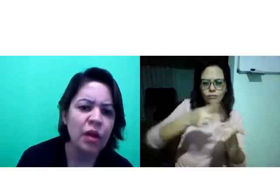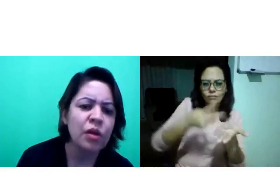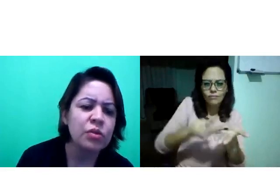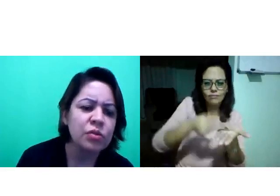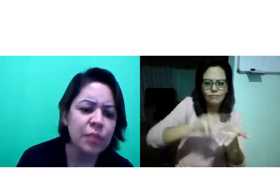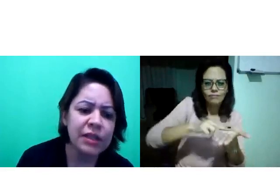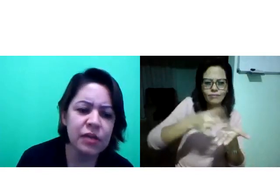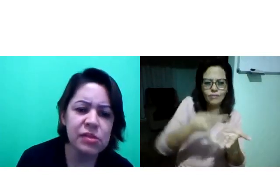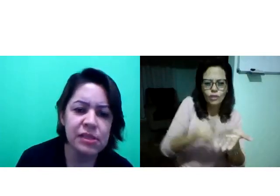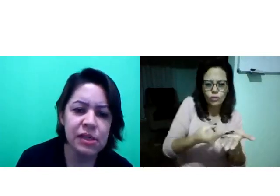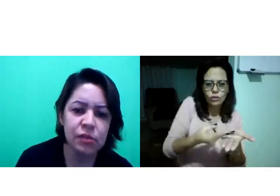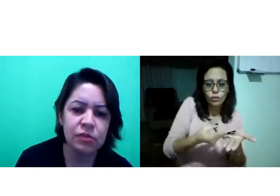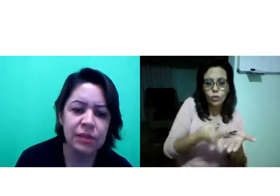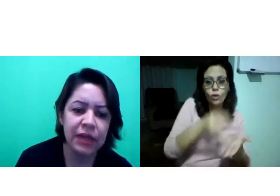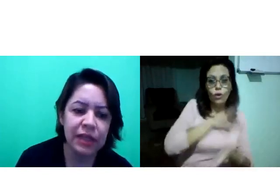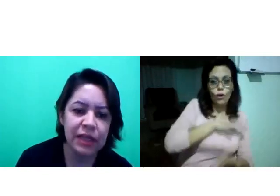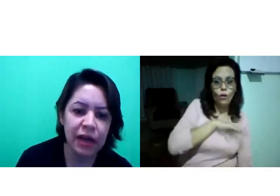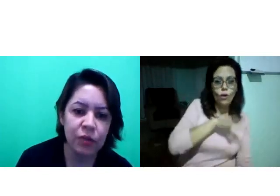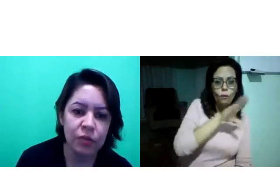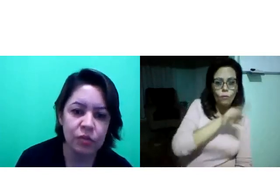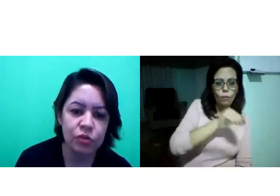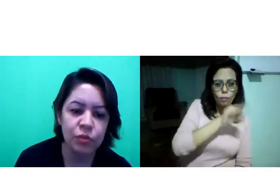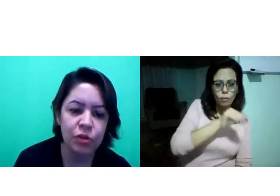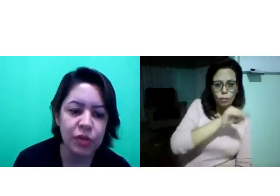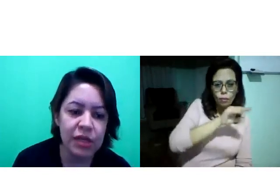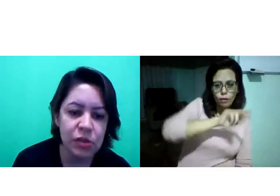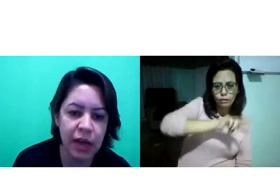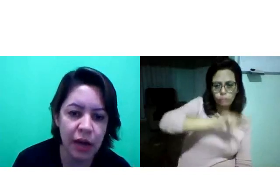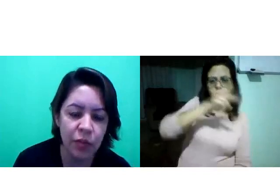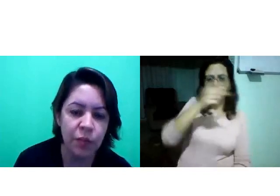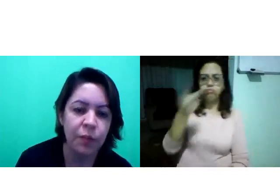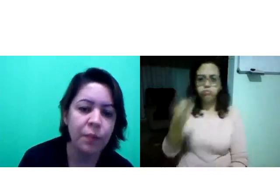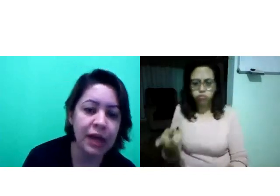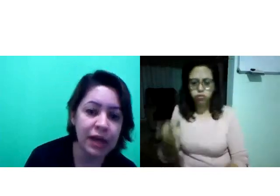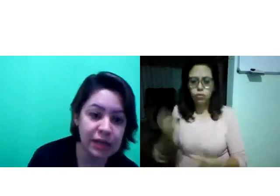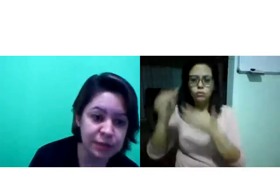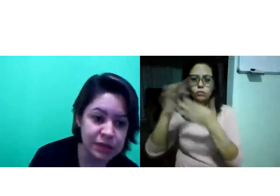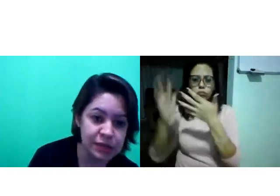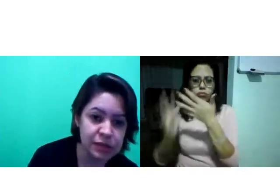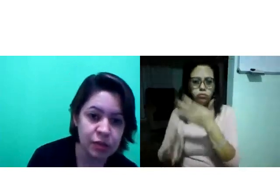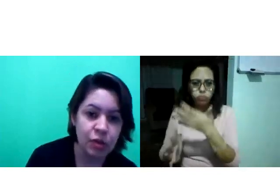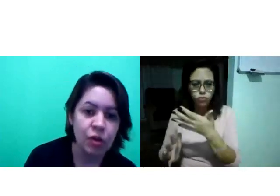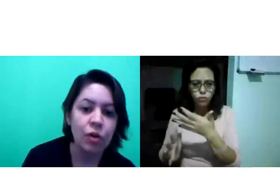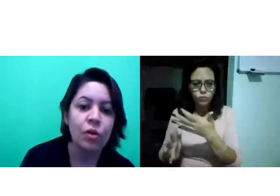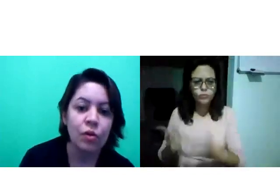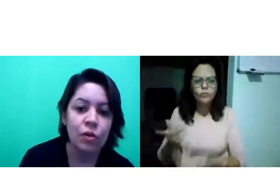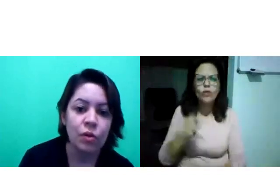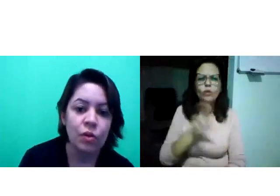Uma tradução de material do português oral para Libras?